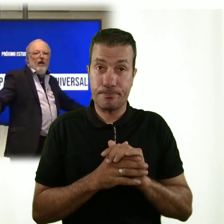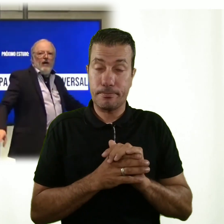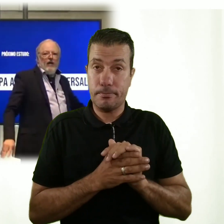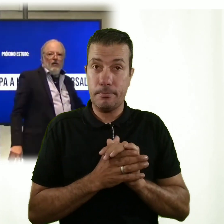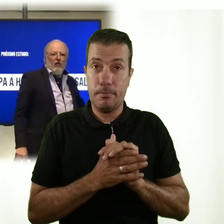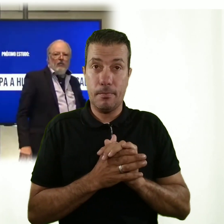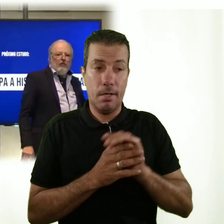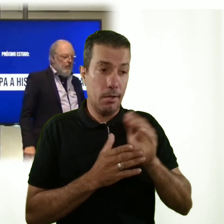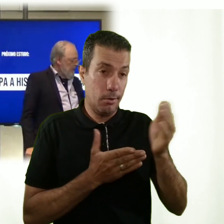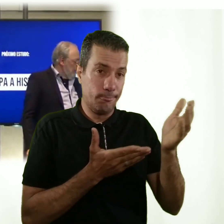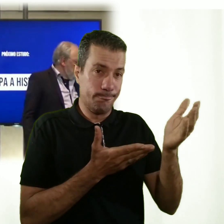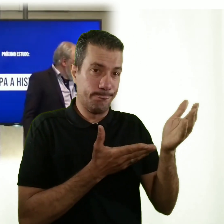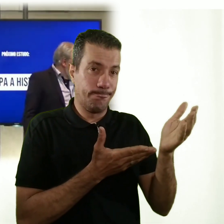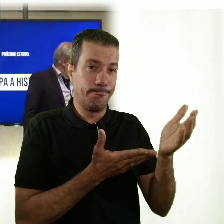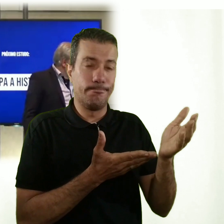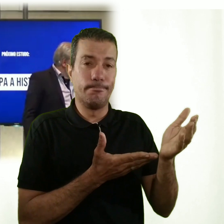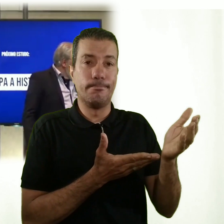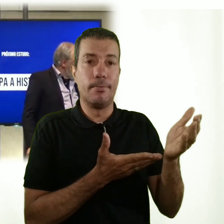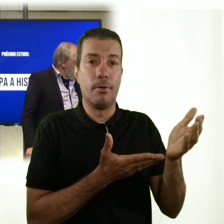Consegue focar aqui de novo?